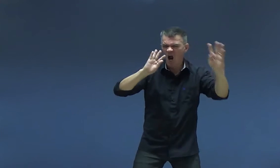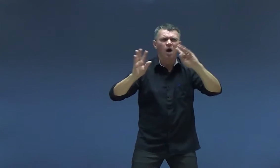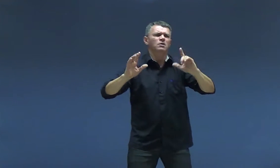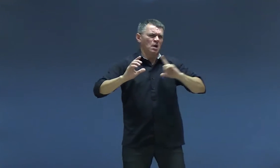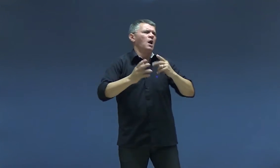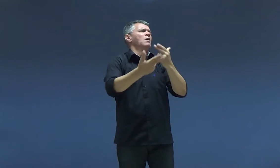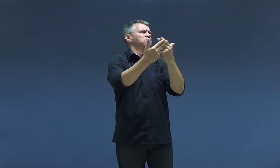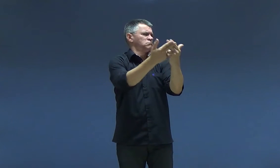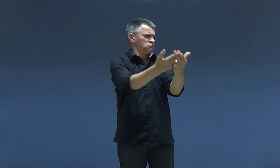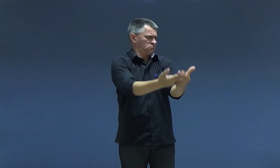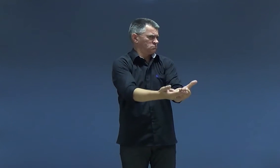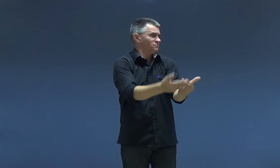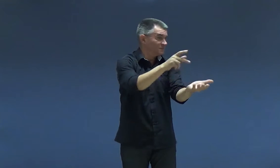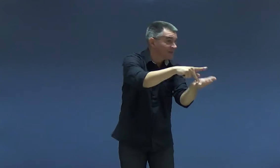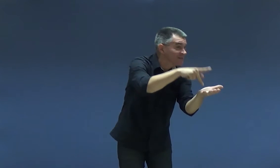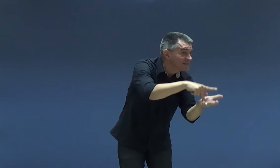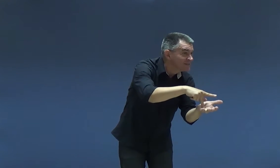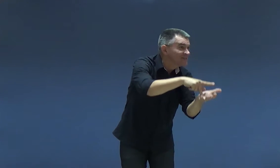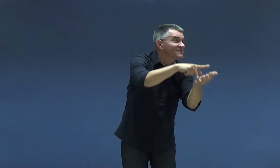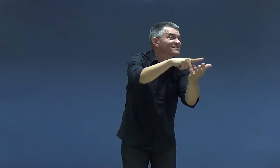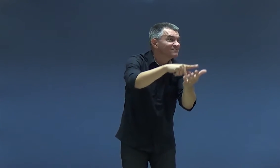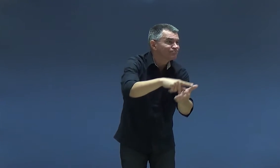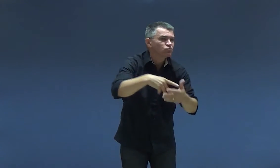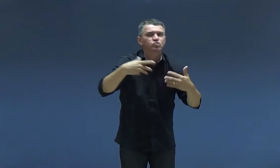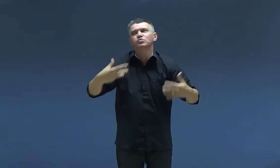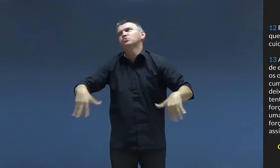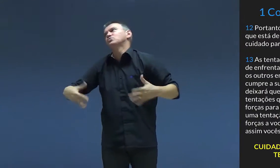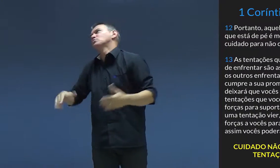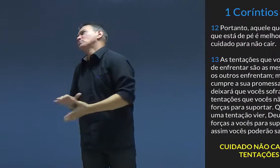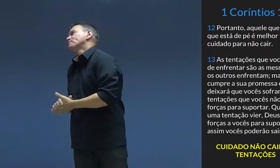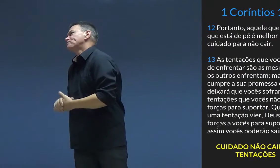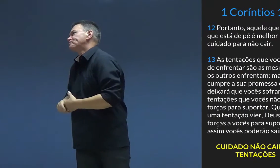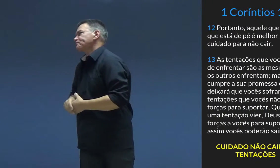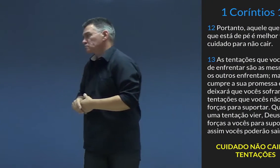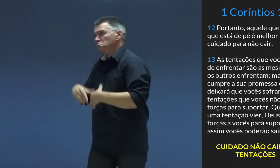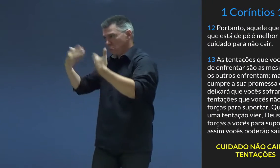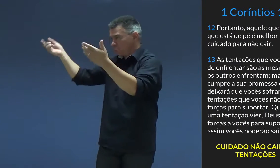evangelizar. Ter paciência, não é verdade?